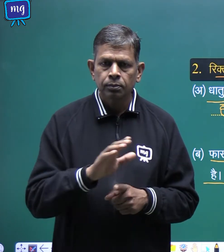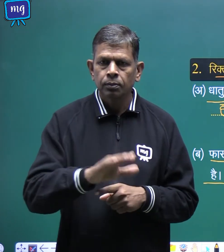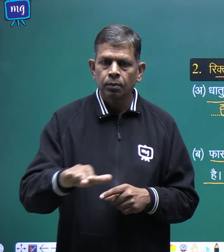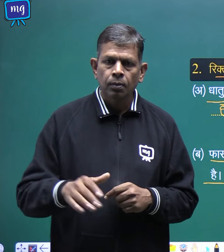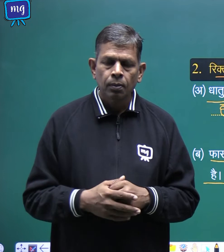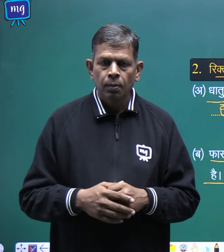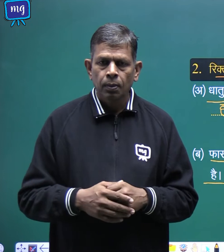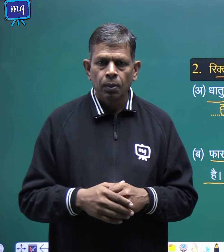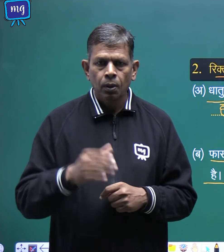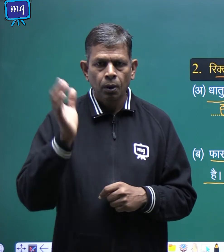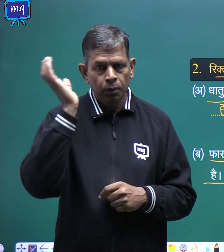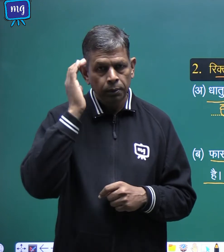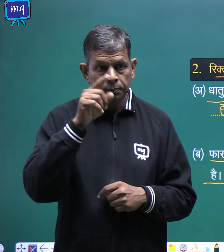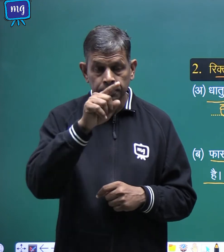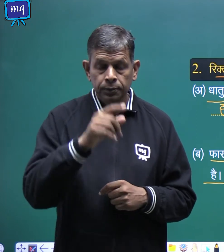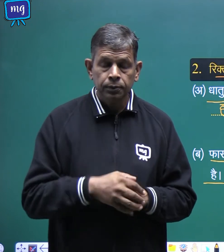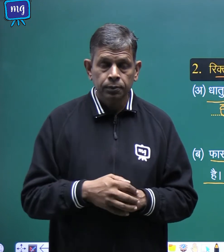बच्चों, तुम जानते हो ना,